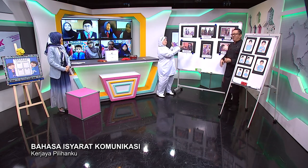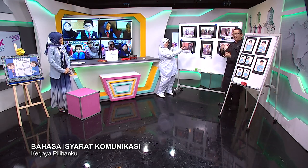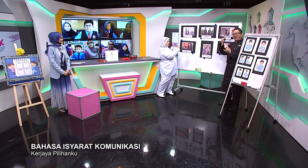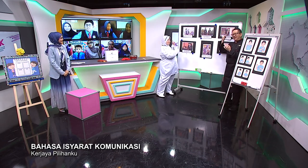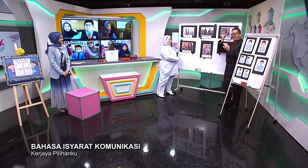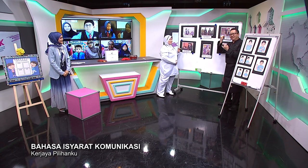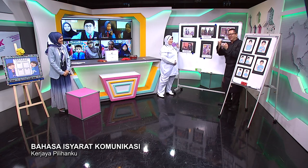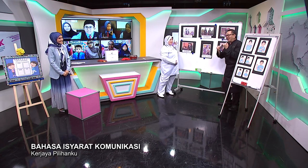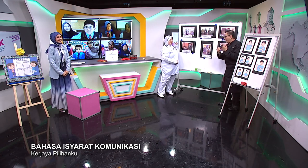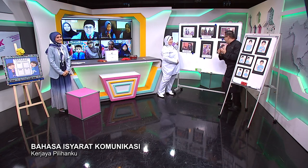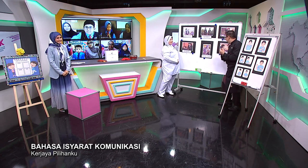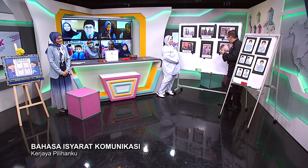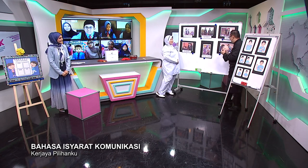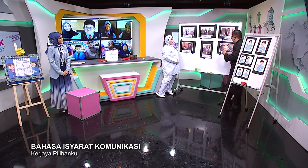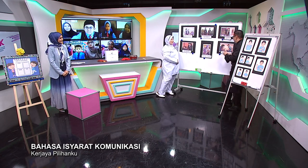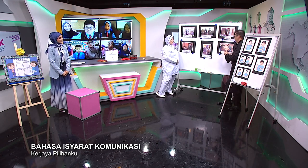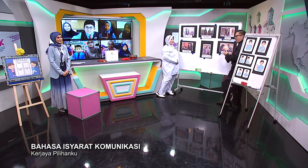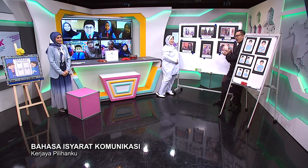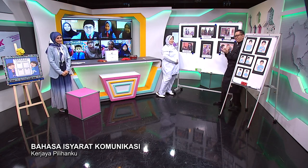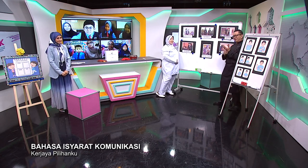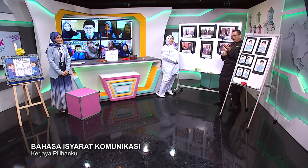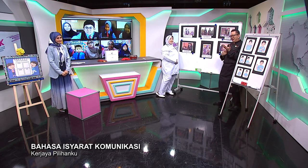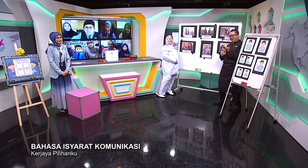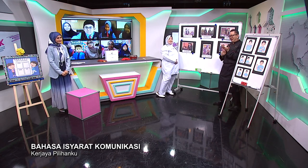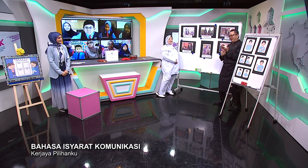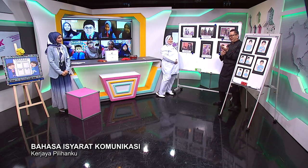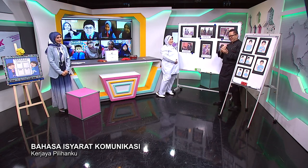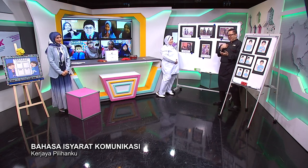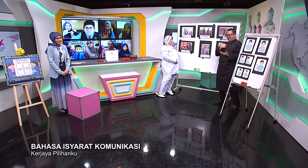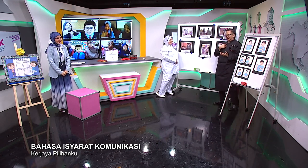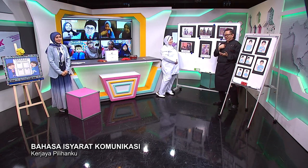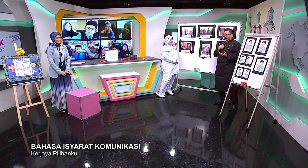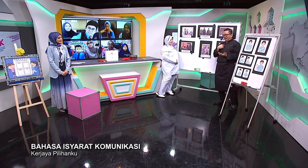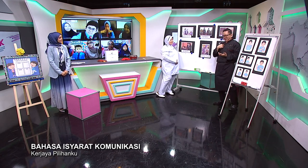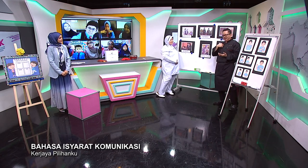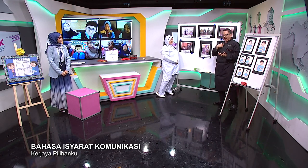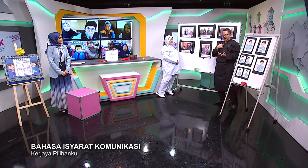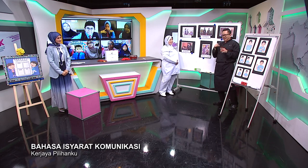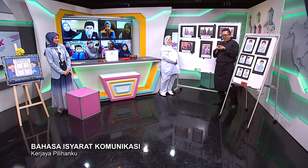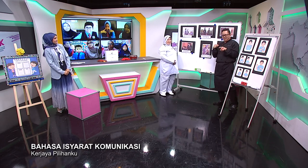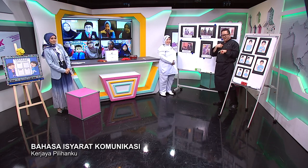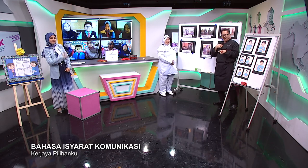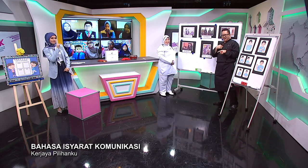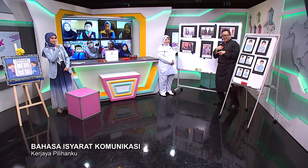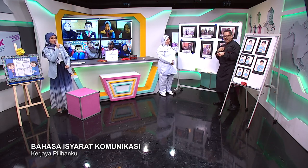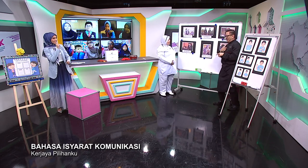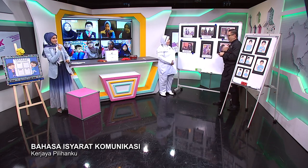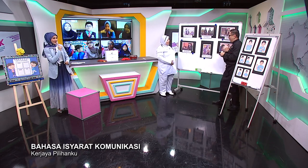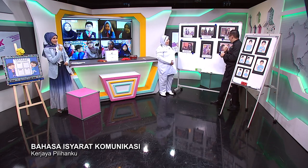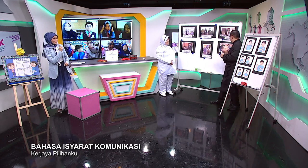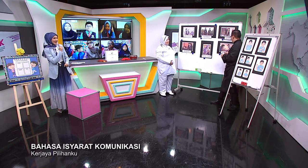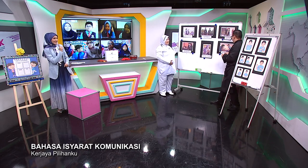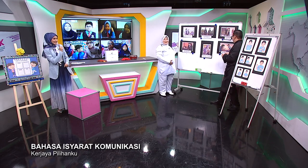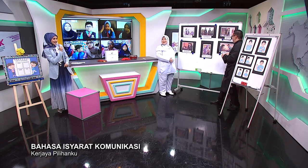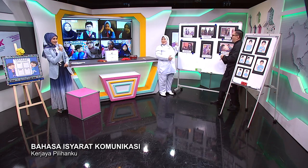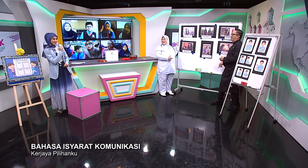Koko. Okey, yang terakhir. Apa ni eh? Saya ke? Ya, sama dengan saya.